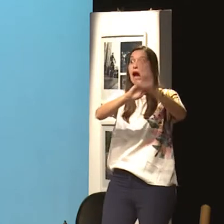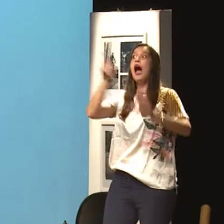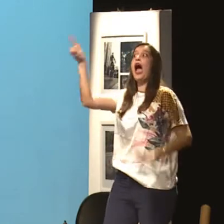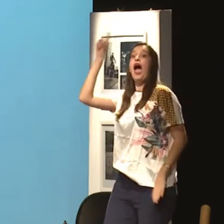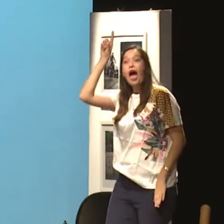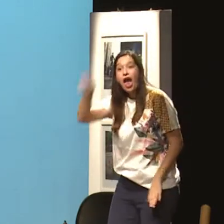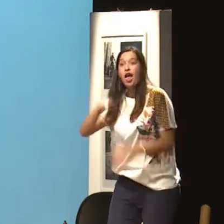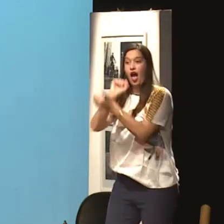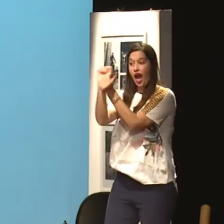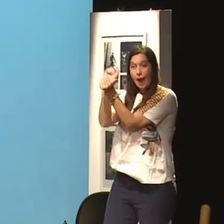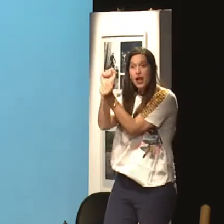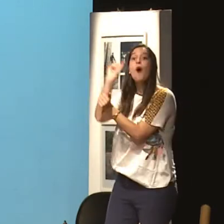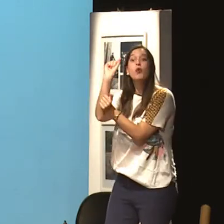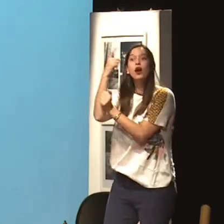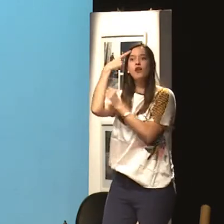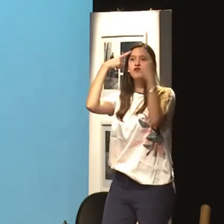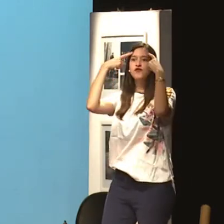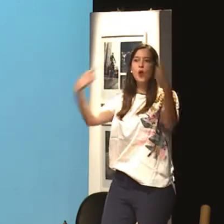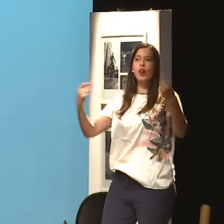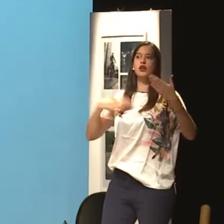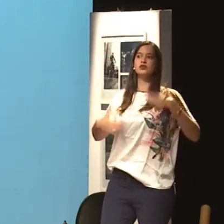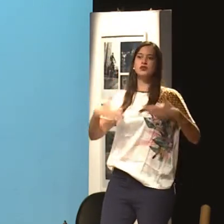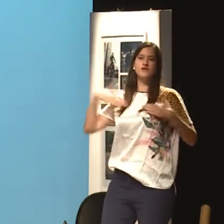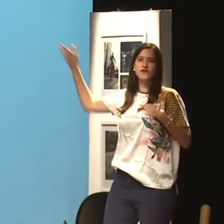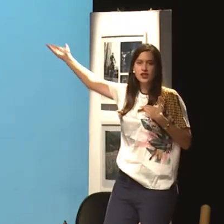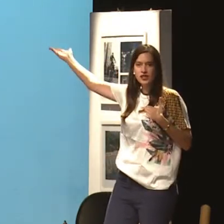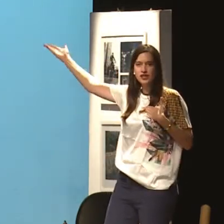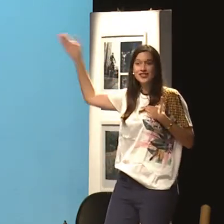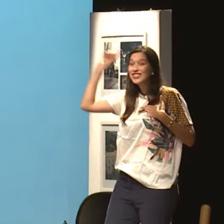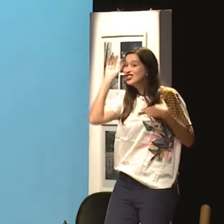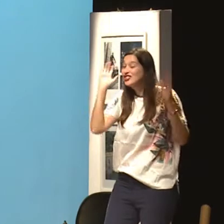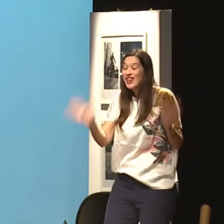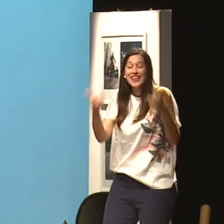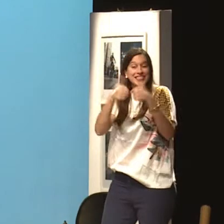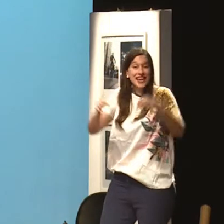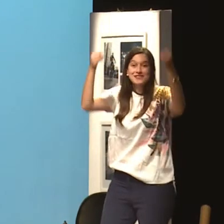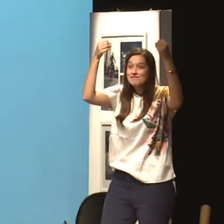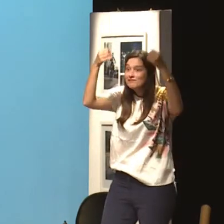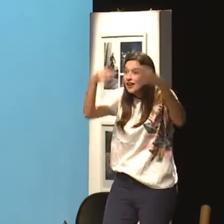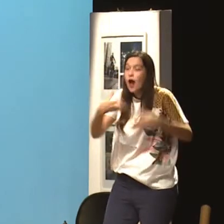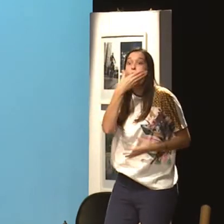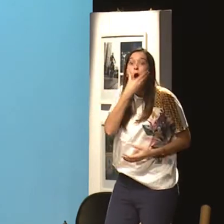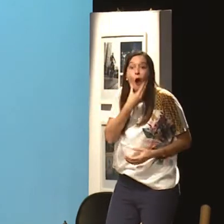Tem alguma coisa por trás? É a questão de amarrar a mulher. É uma violência física.